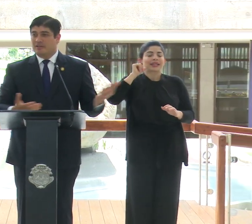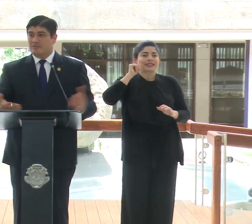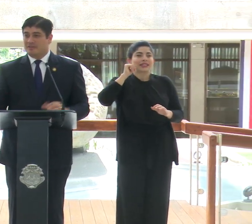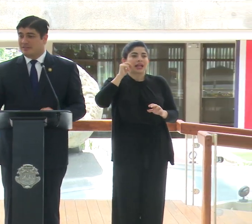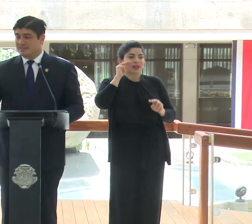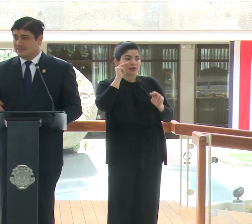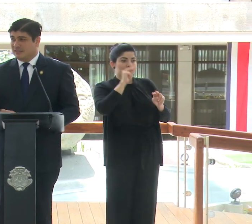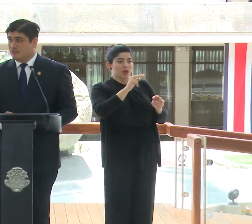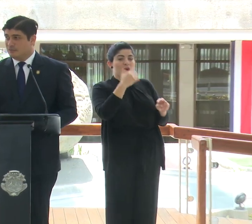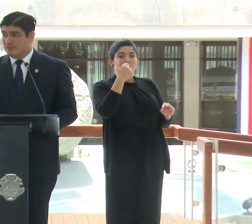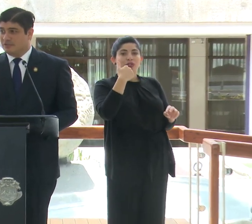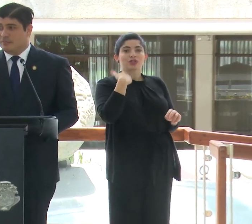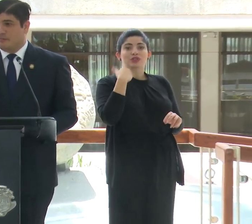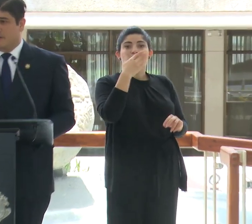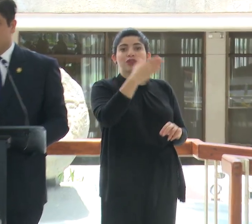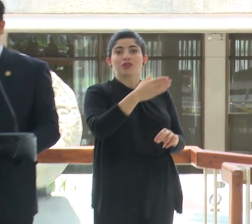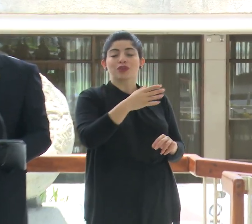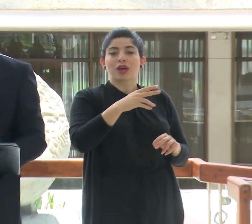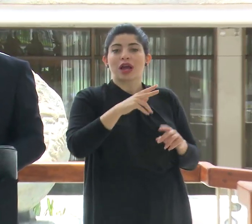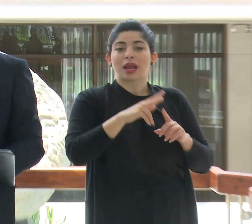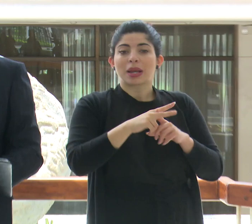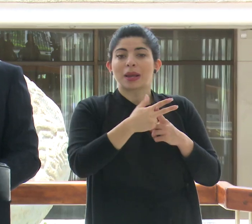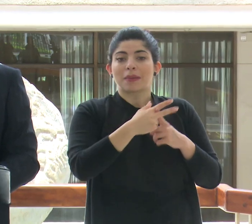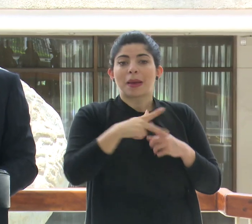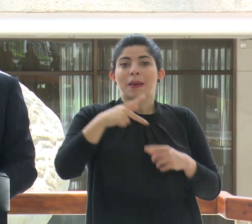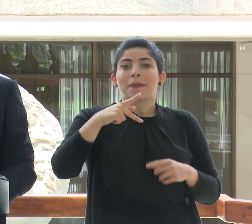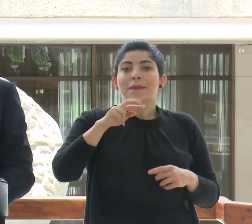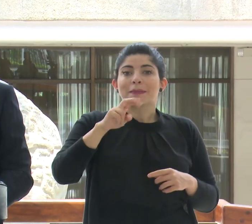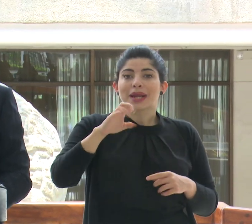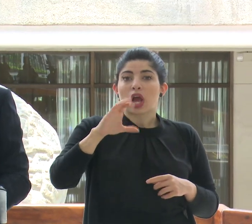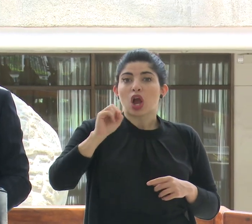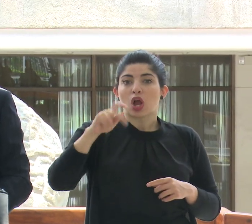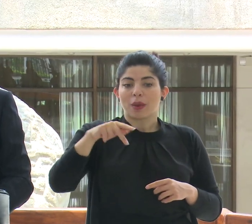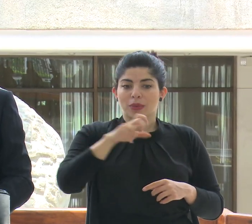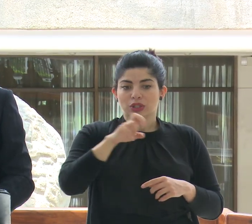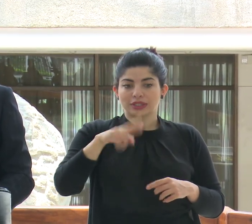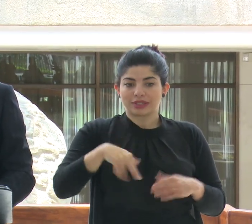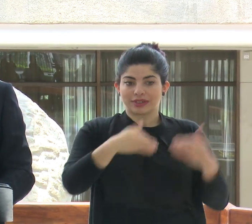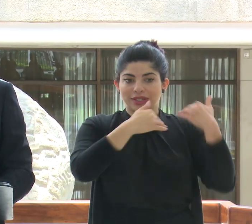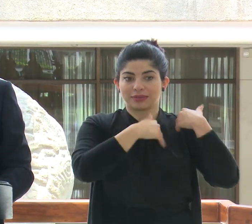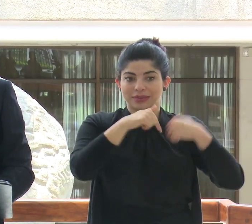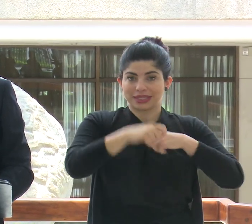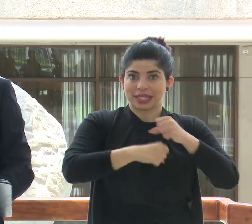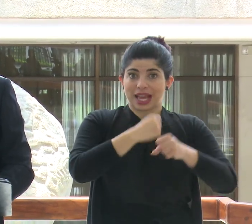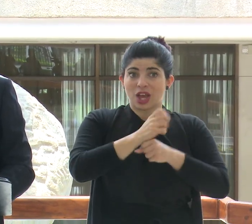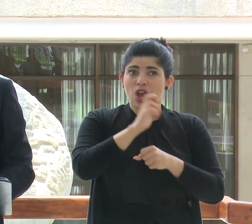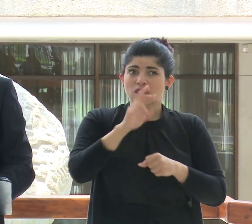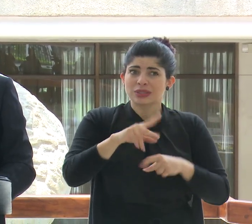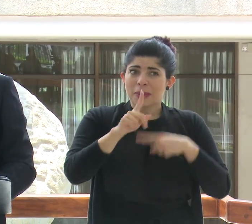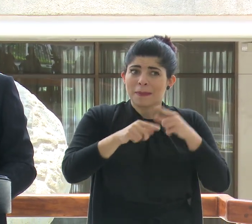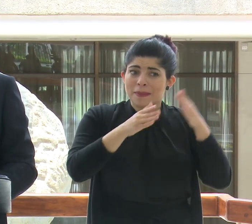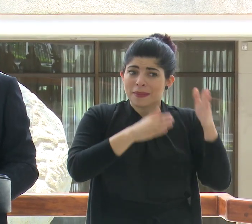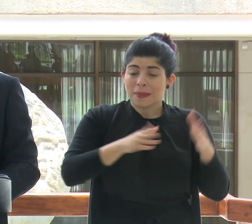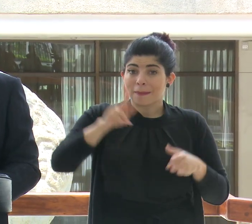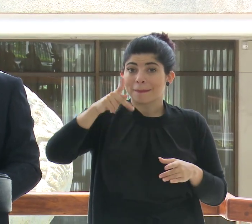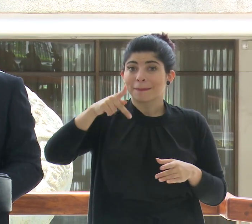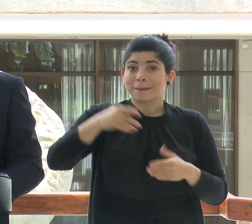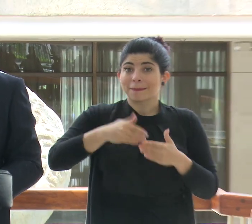Ayer lo veía mientras estábamos viendo la preparación de la Pre-COP, que será en Costa Rica este año. Costa Rica va a organizar la